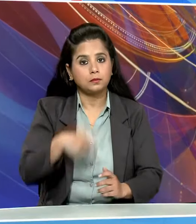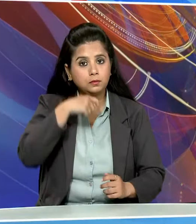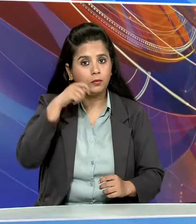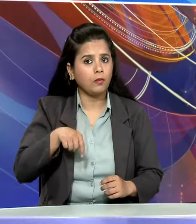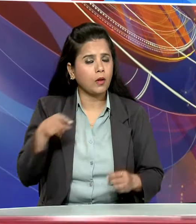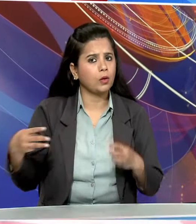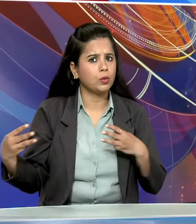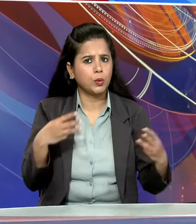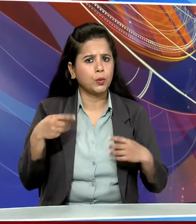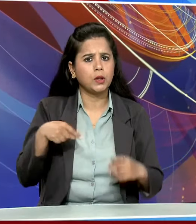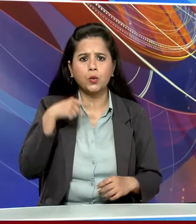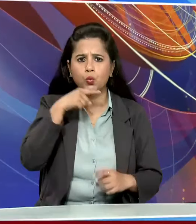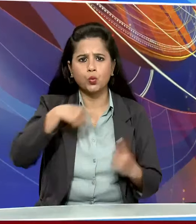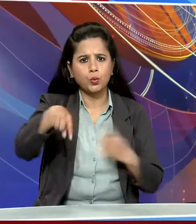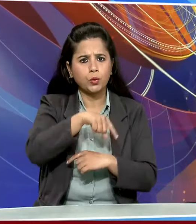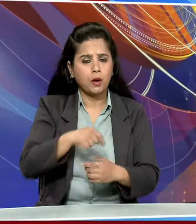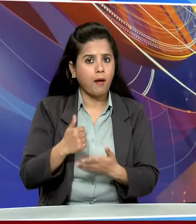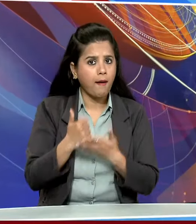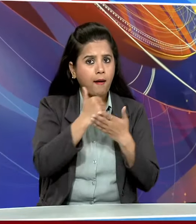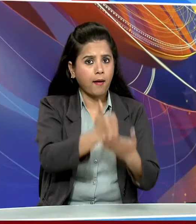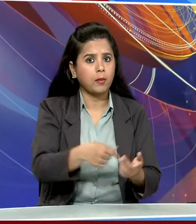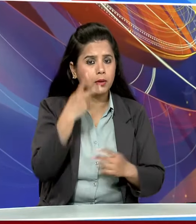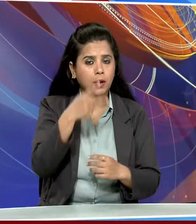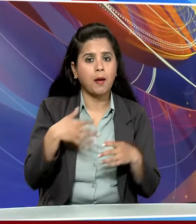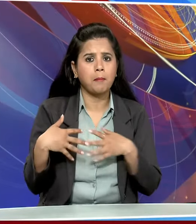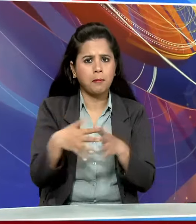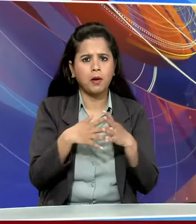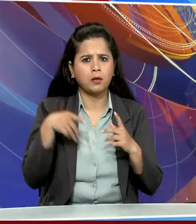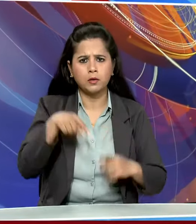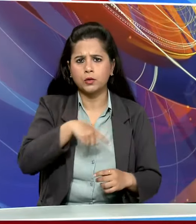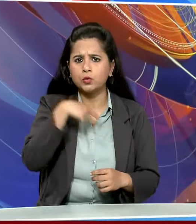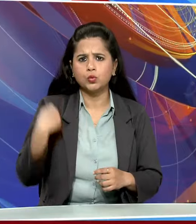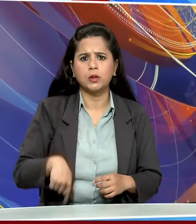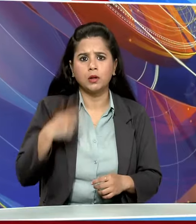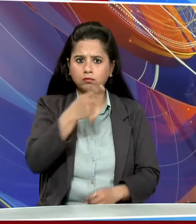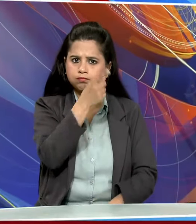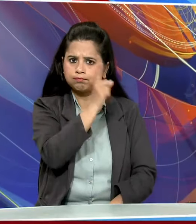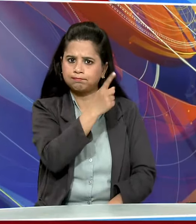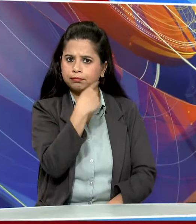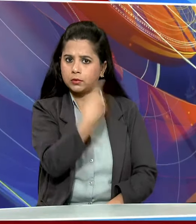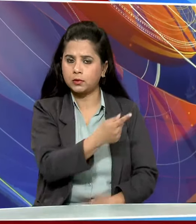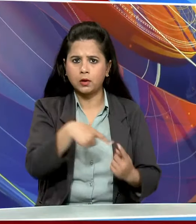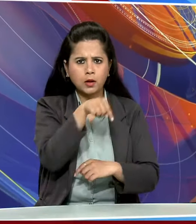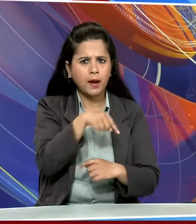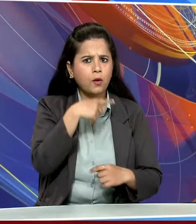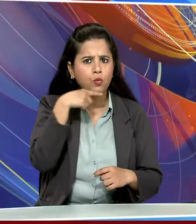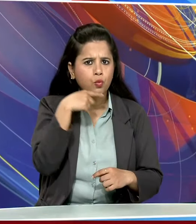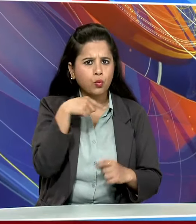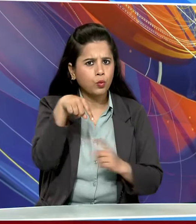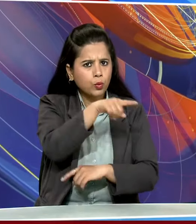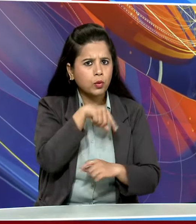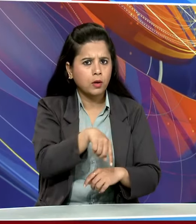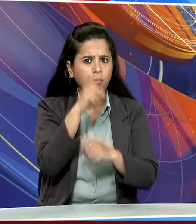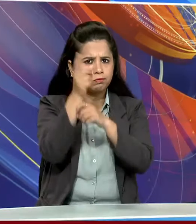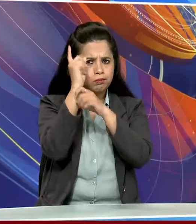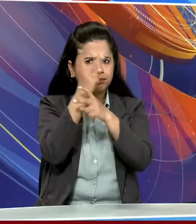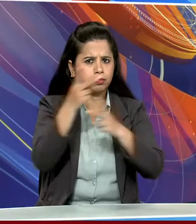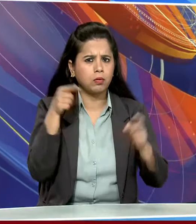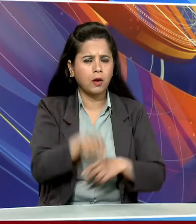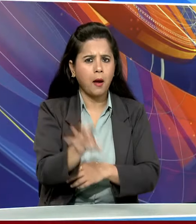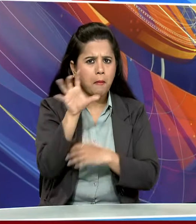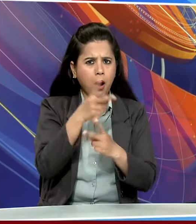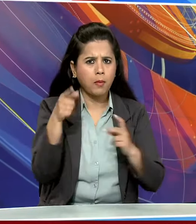यूक्रेन युद्ध में रूस की सहायता करने पर अमेरिका ने चीन को दी चेतावनी, कहा रूस को ड्रोन सहित घातक